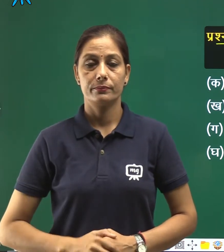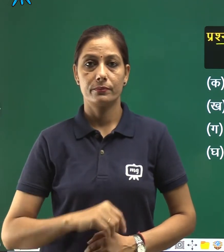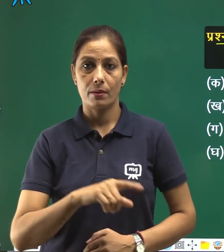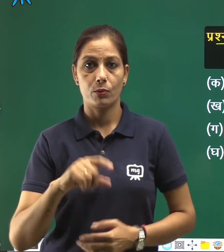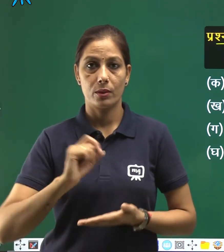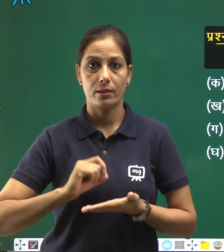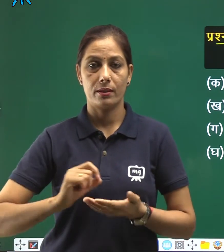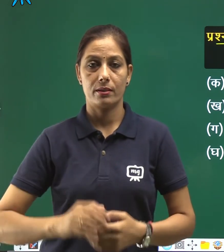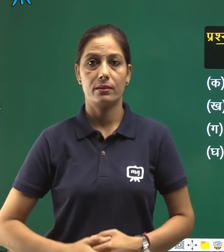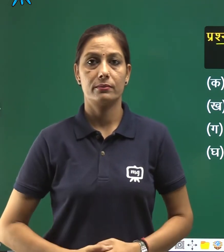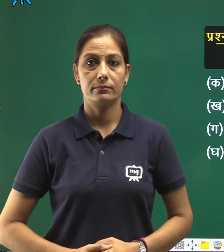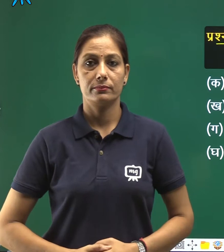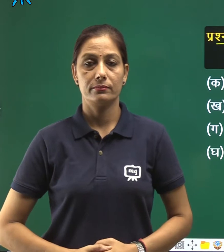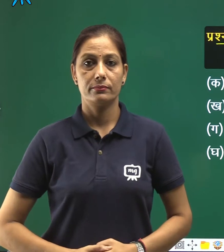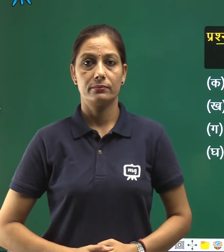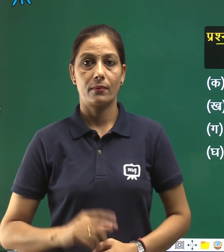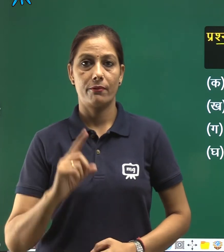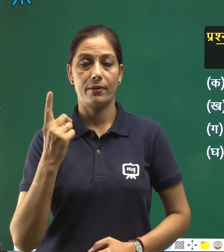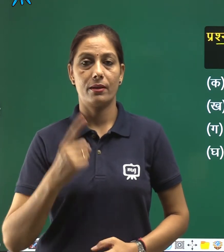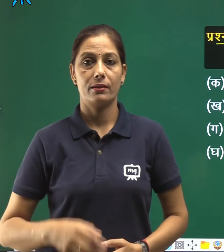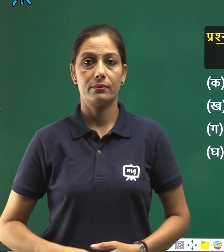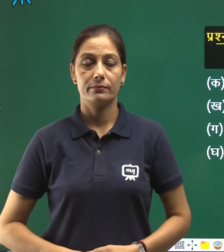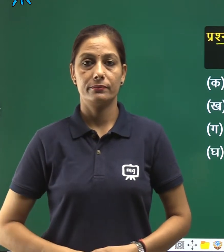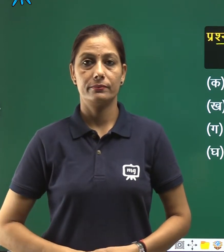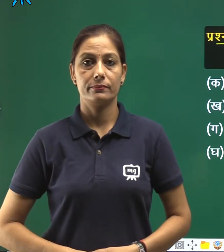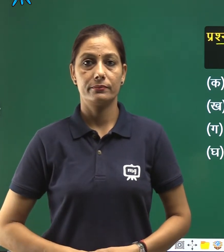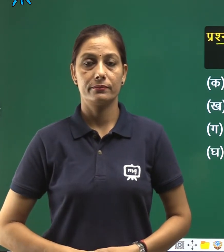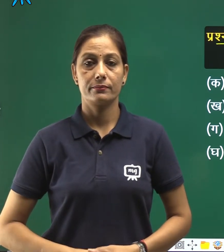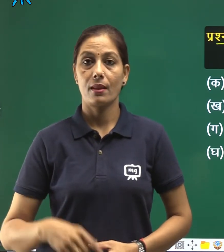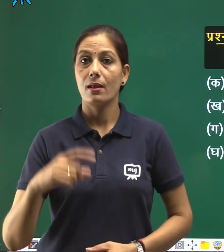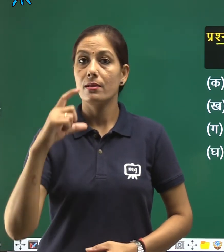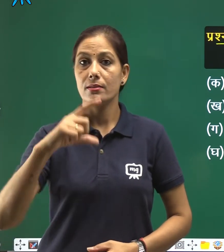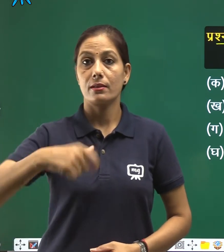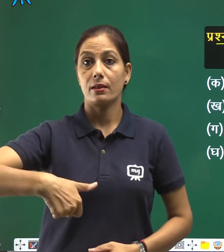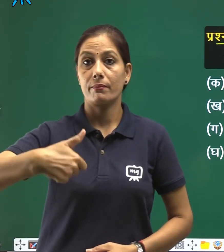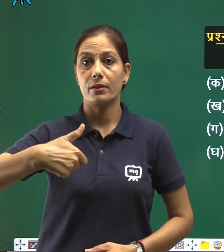आपको लिखना है। पहला कैप्टन ने,